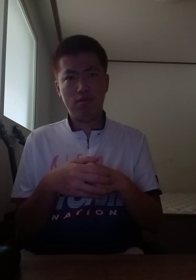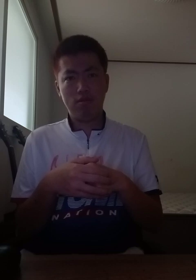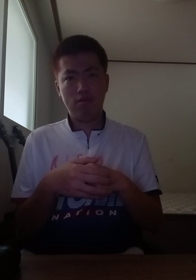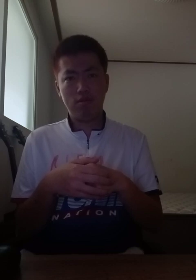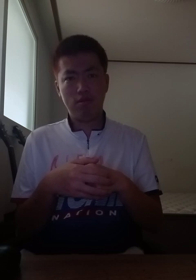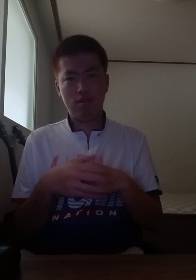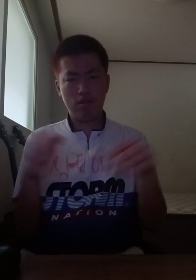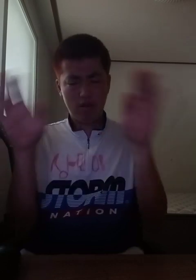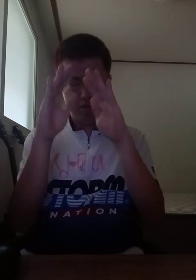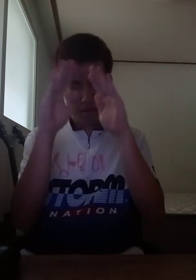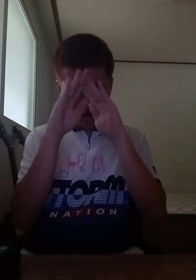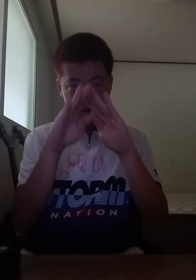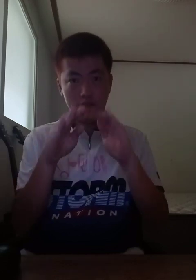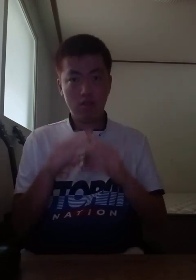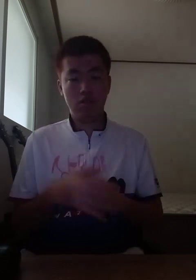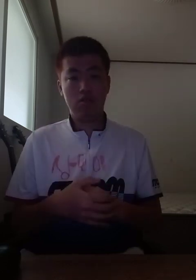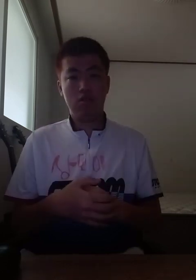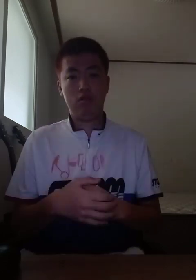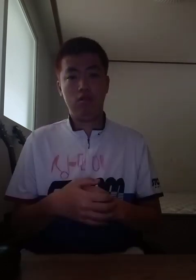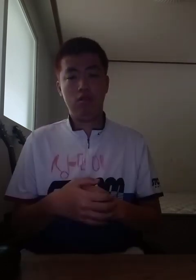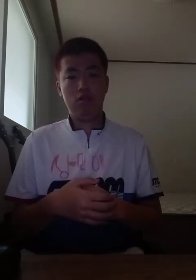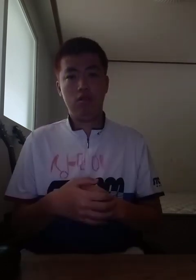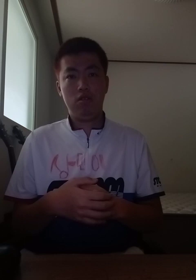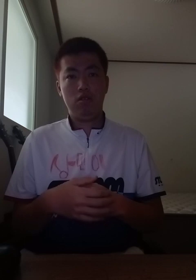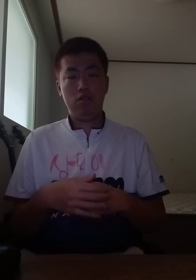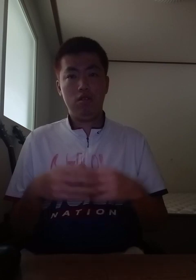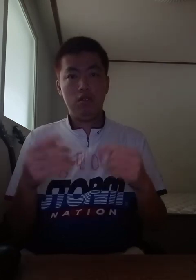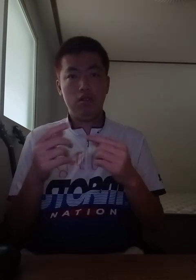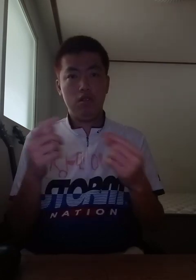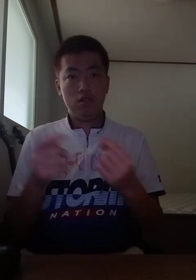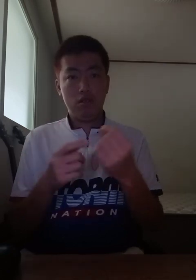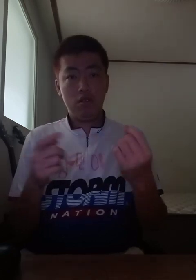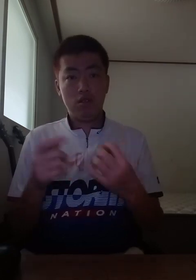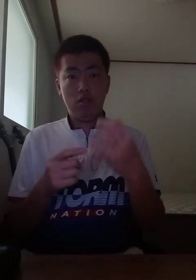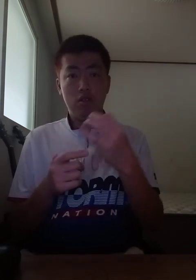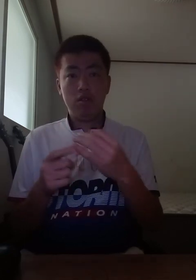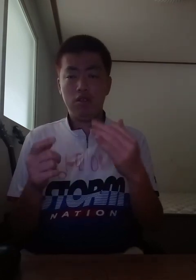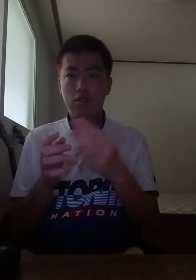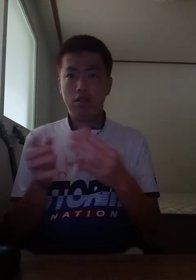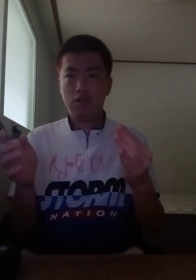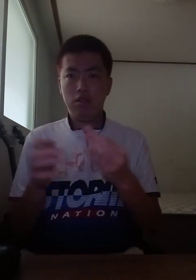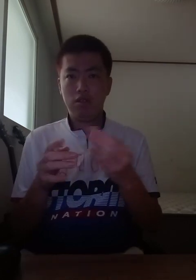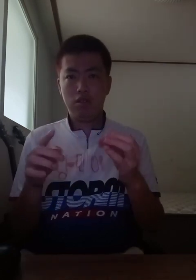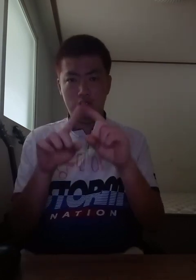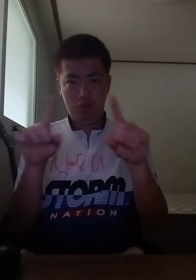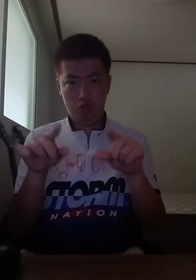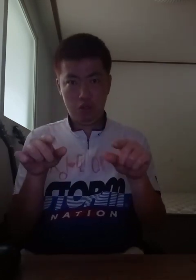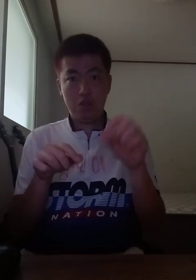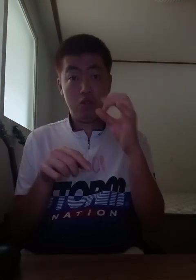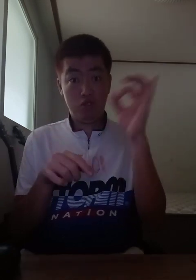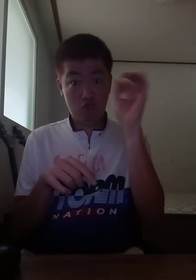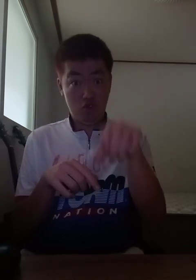어둠 속으로 사라집니다. 해당 오피스텔 관리사무소 측은 앞으로 안내문을 붙이고 투기 행위를